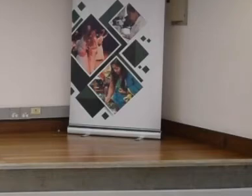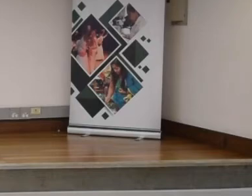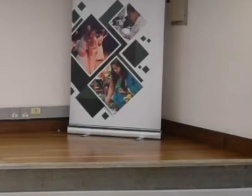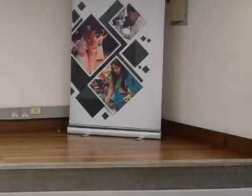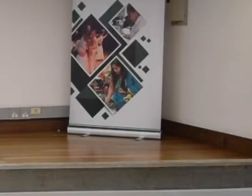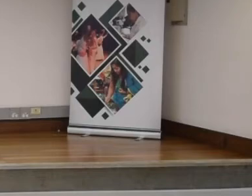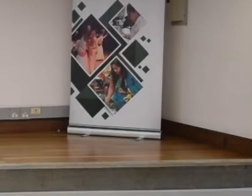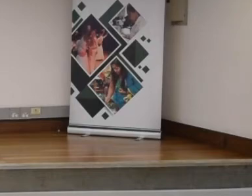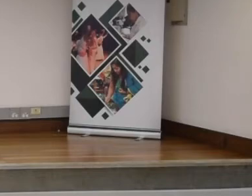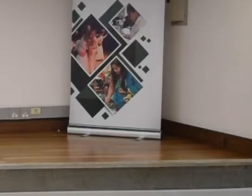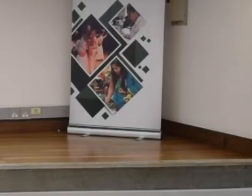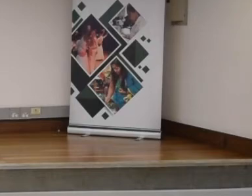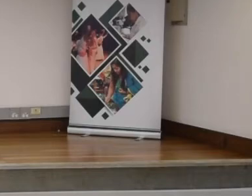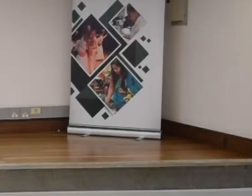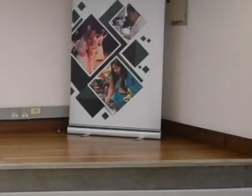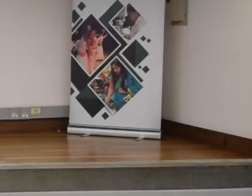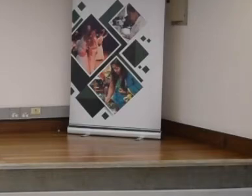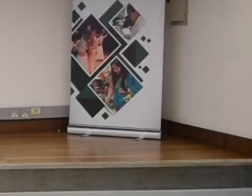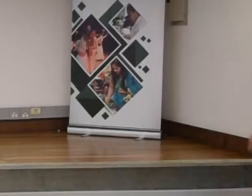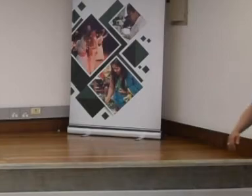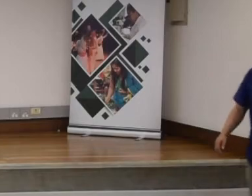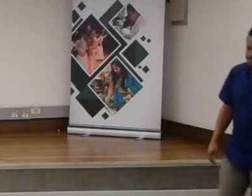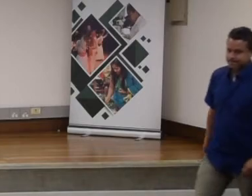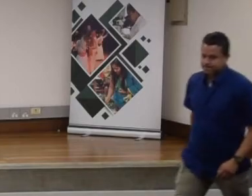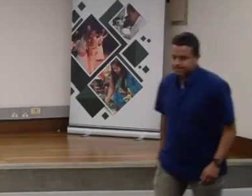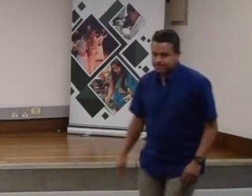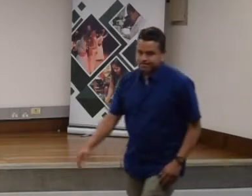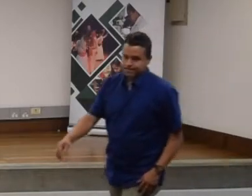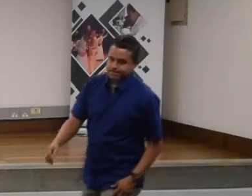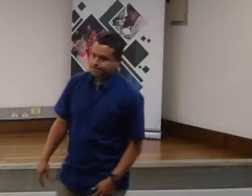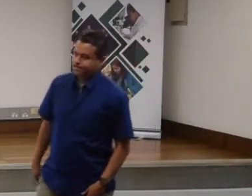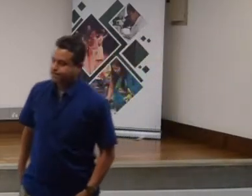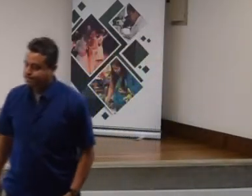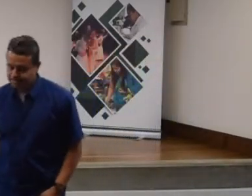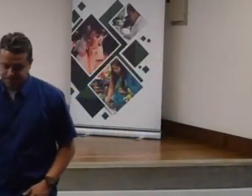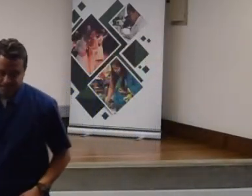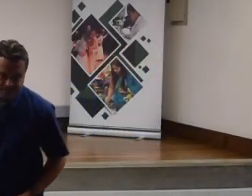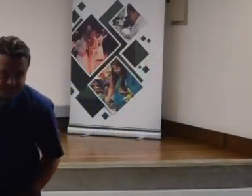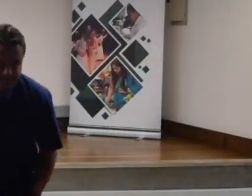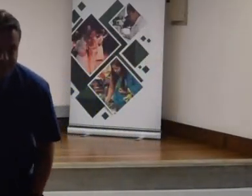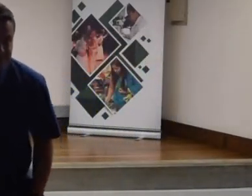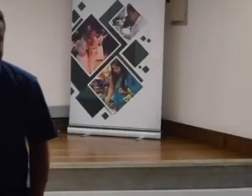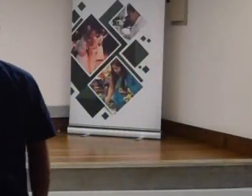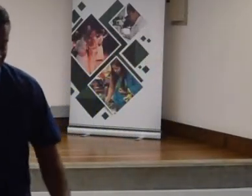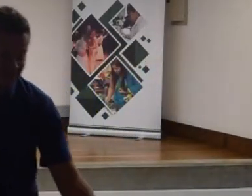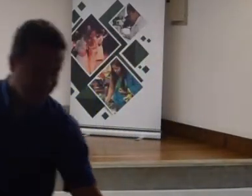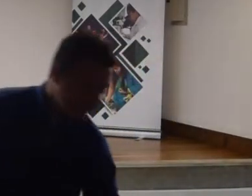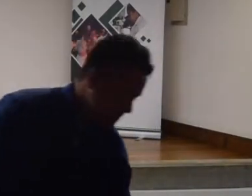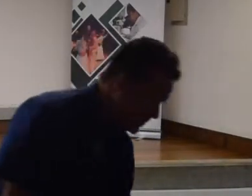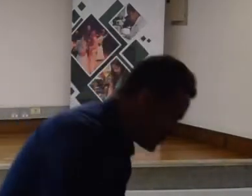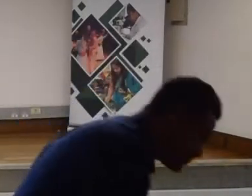superior y oportunidades de aprendizaje más allá de la escuela secundaria para todos.